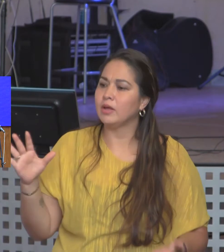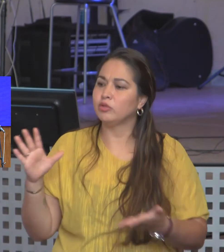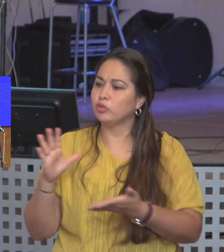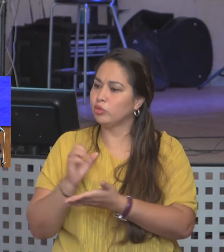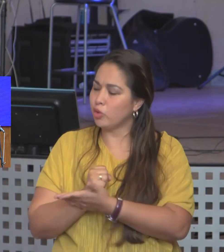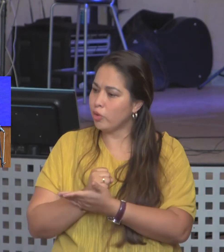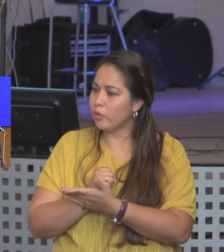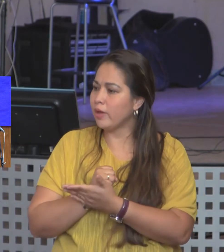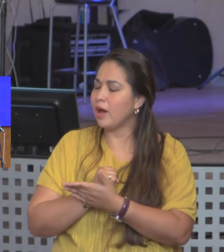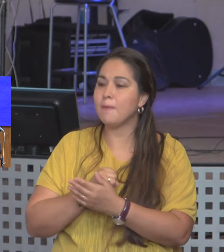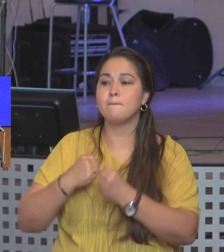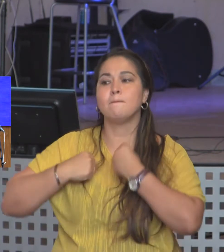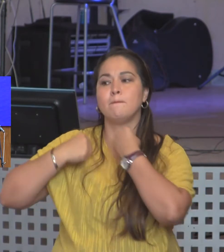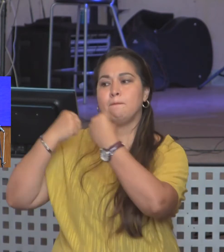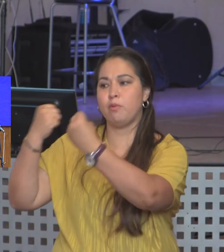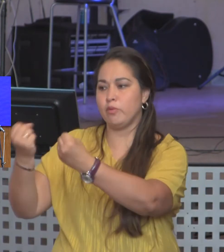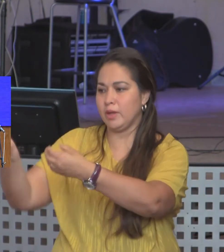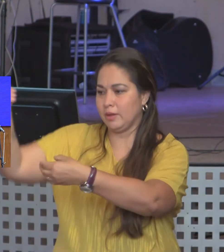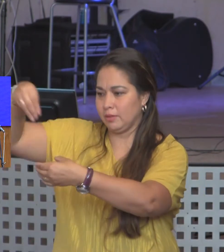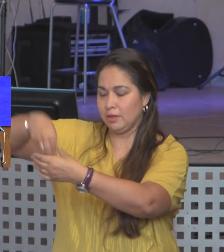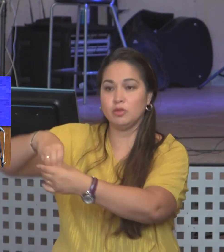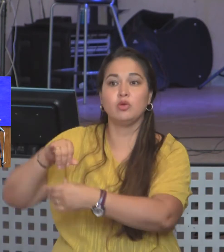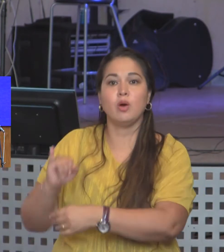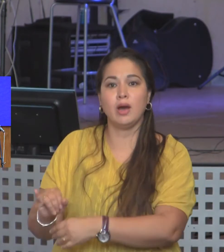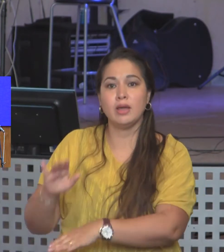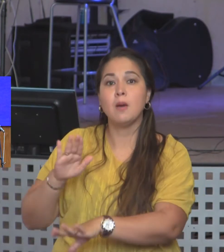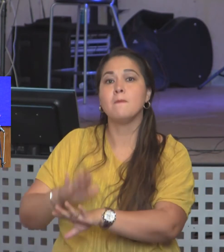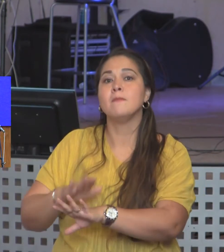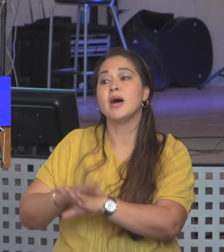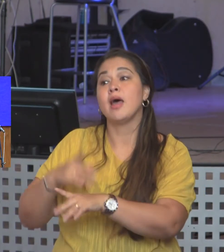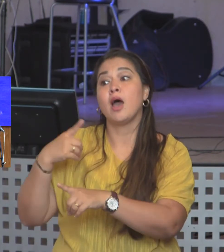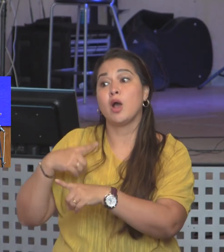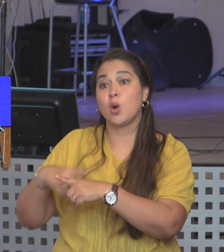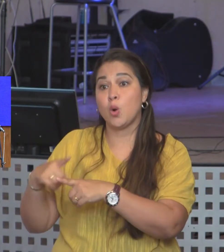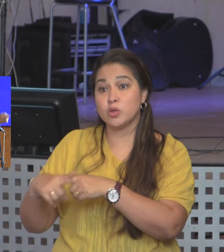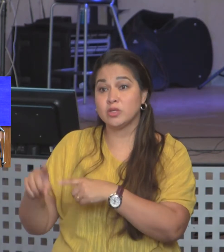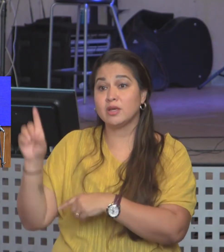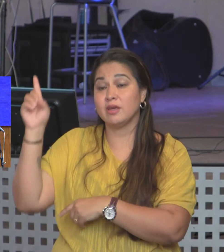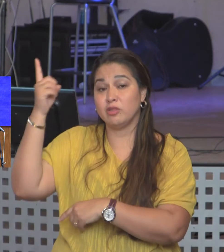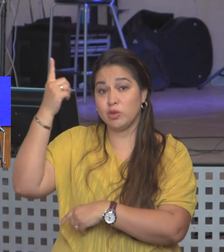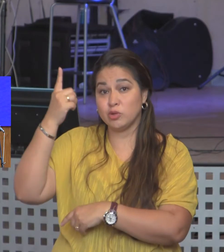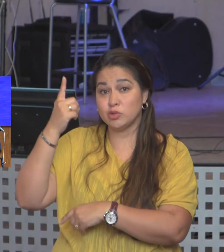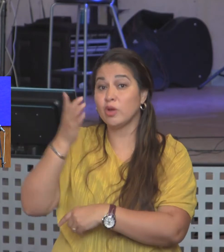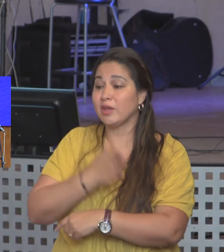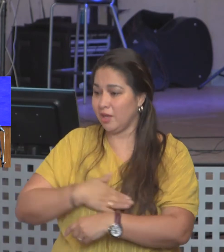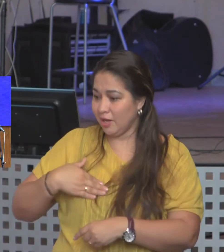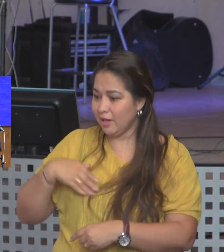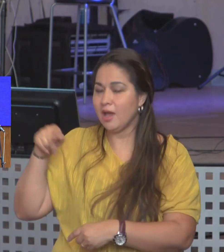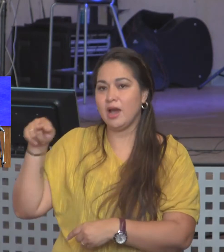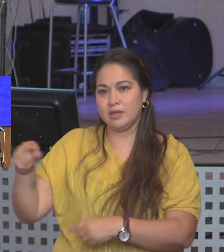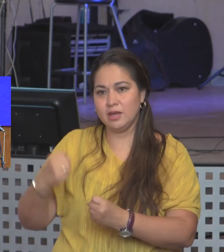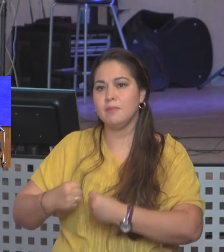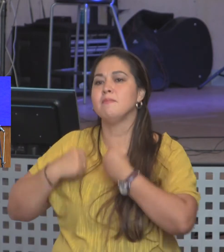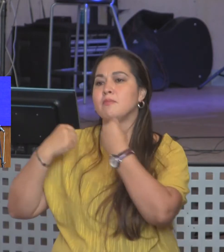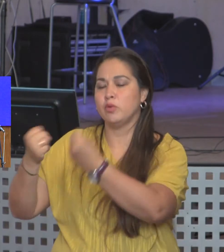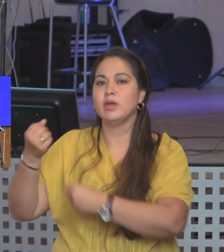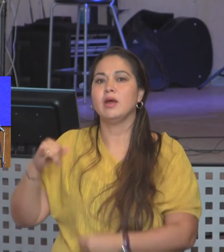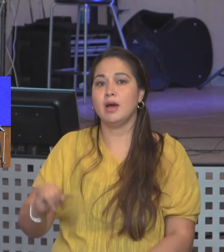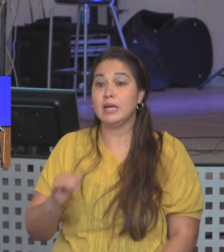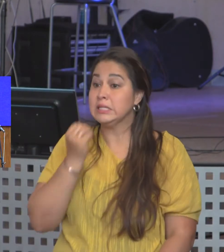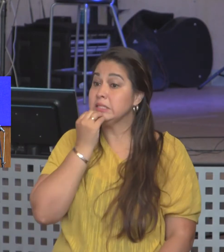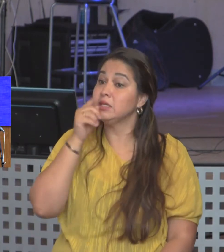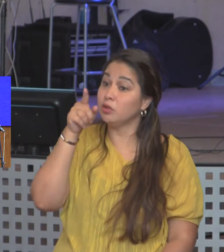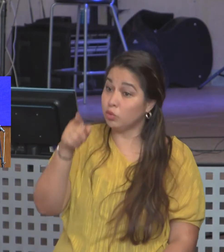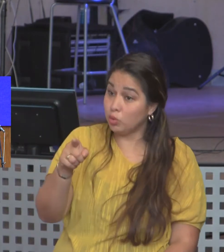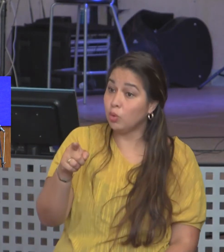Dios que no tenga el poder de realizar aquello para lo cual ha sido enviada. De tal manera que si Dios dice que